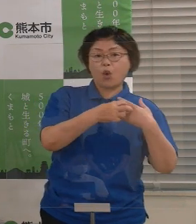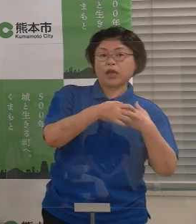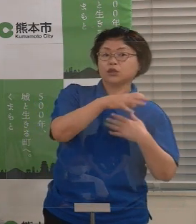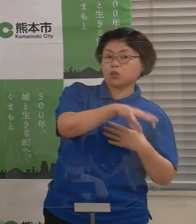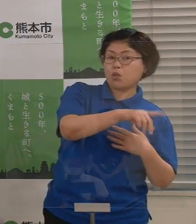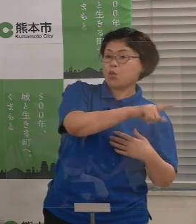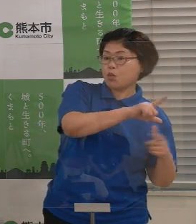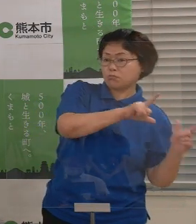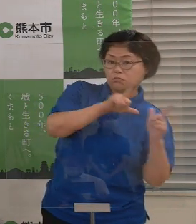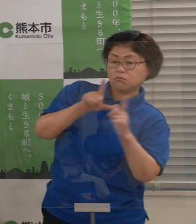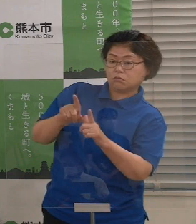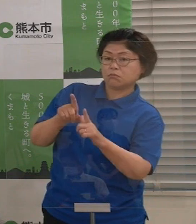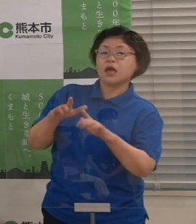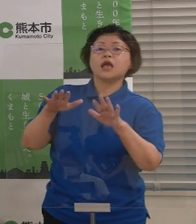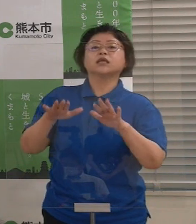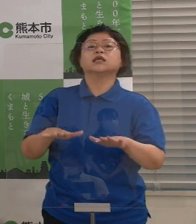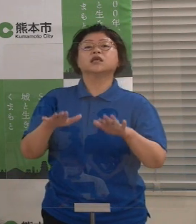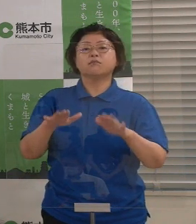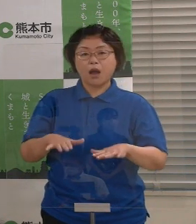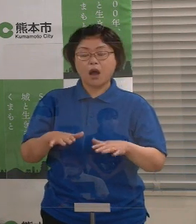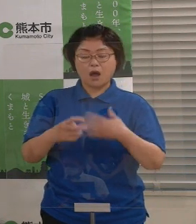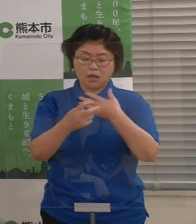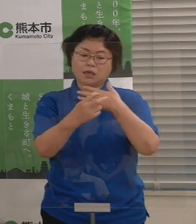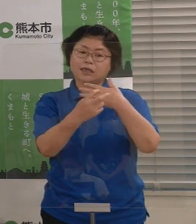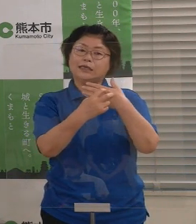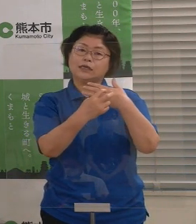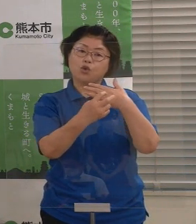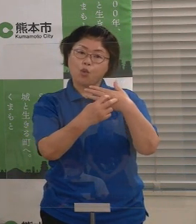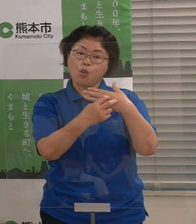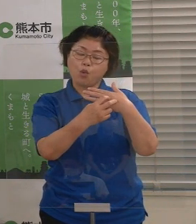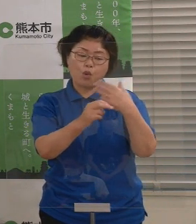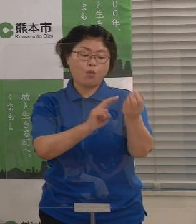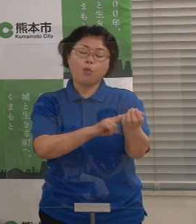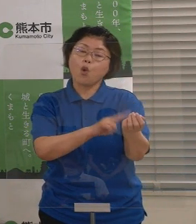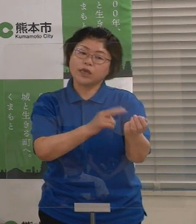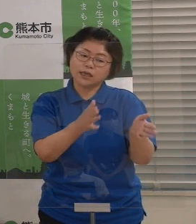現在ですね、医療機関と、